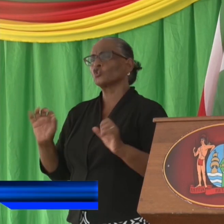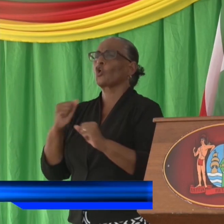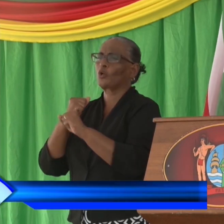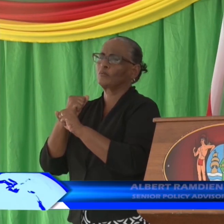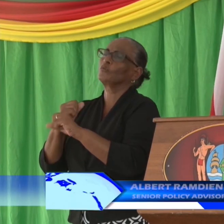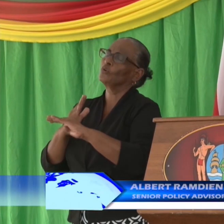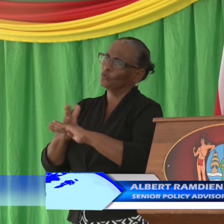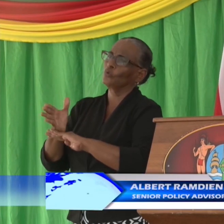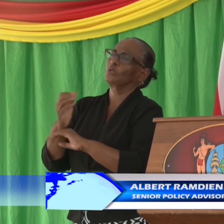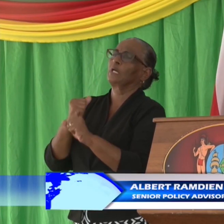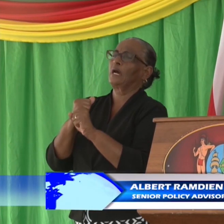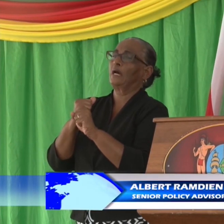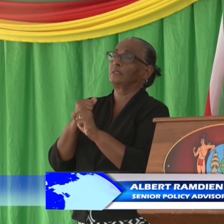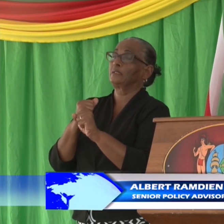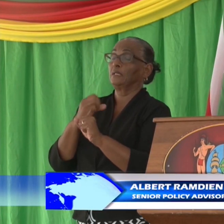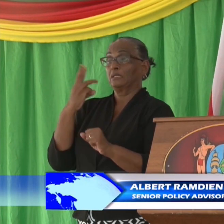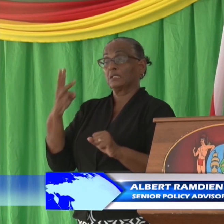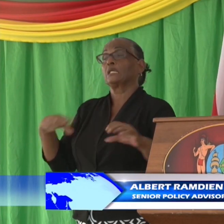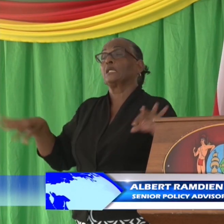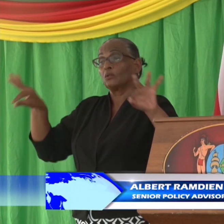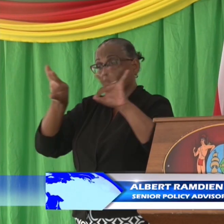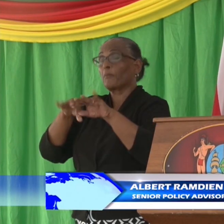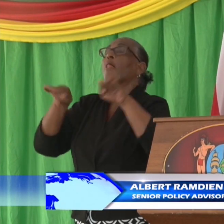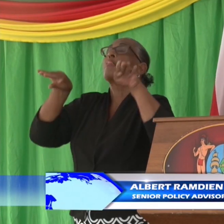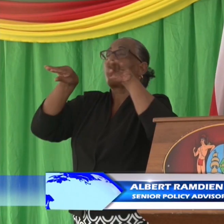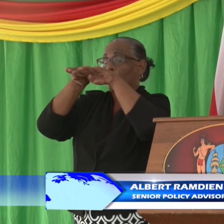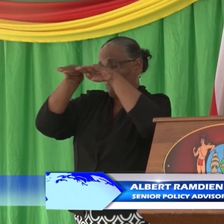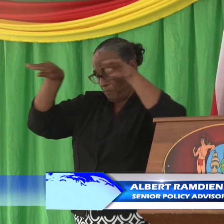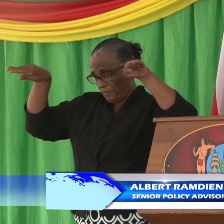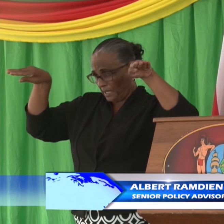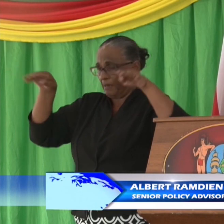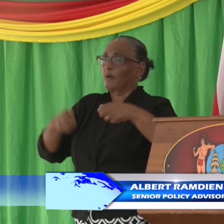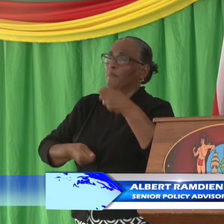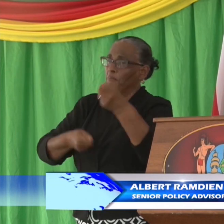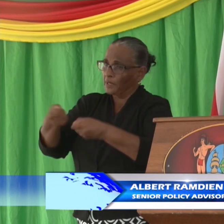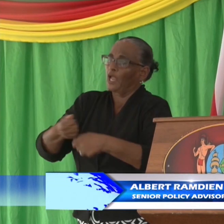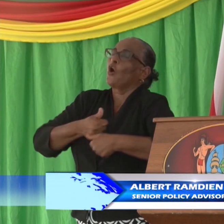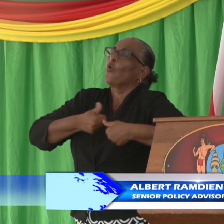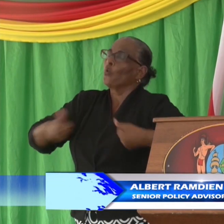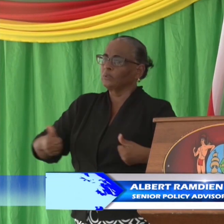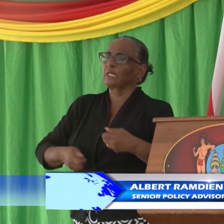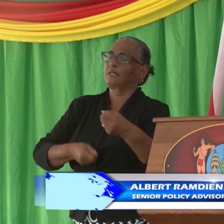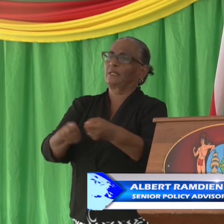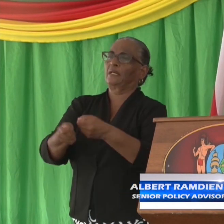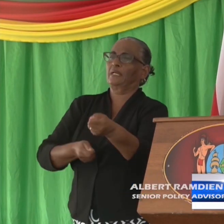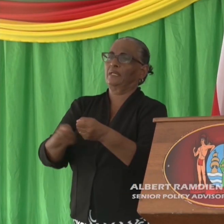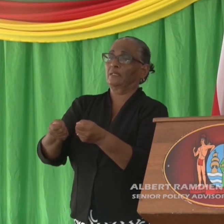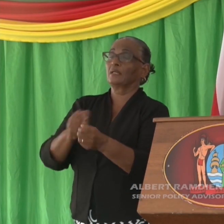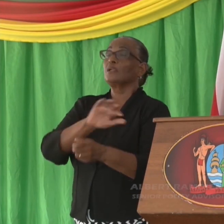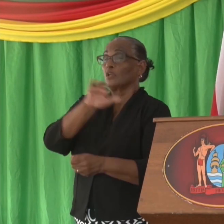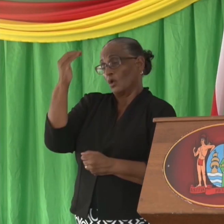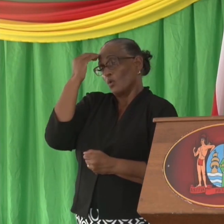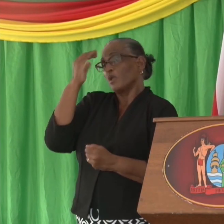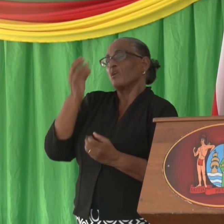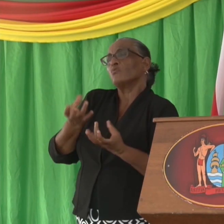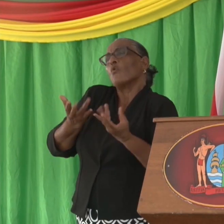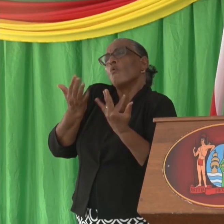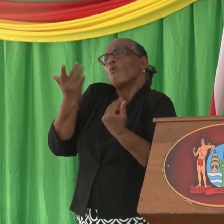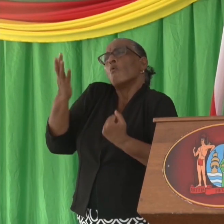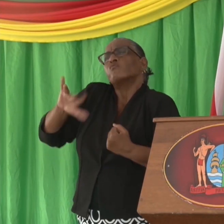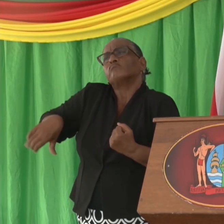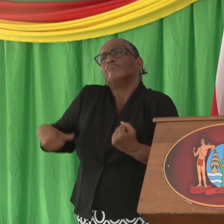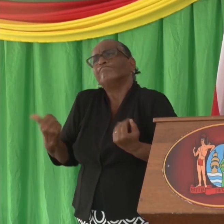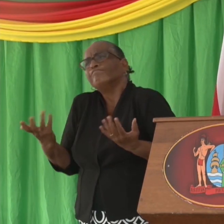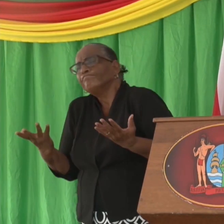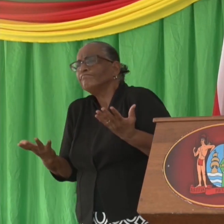zetten. 3 enorm belangrijk, democratie, bestuur en good governance. We weten hoeveel corruptie er is geweest.